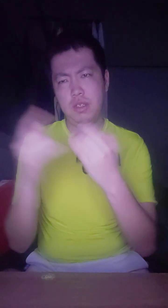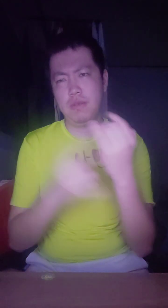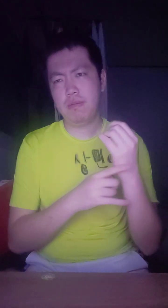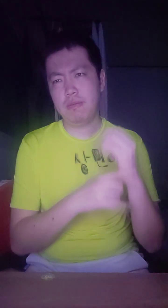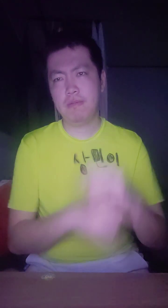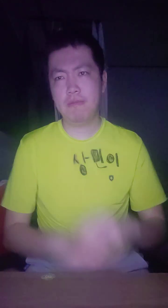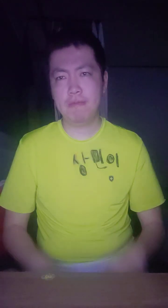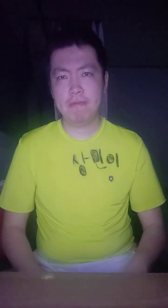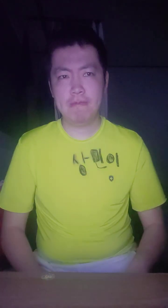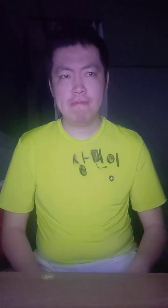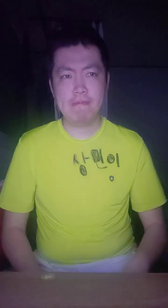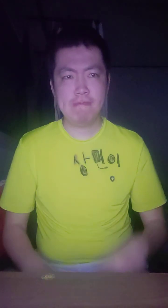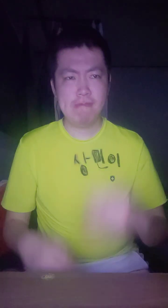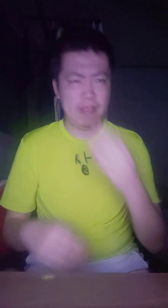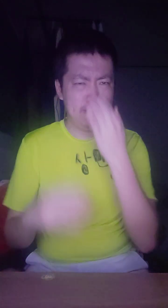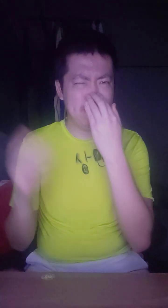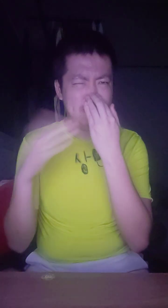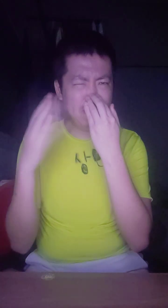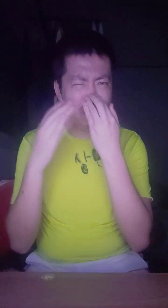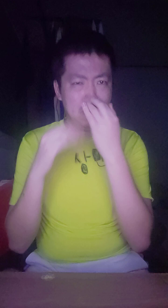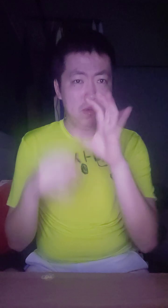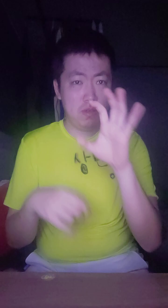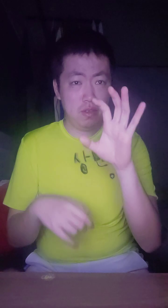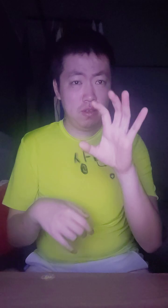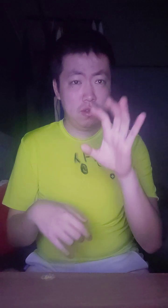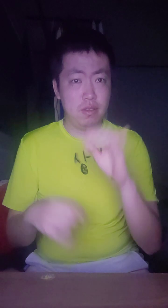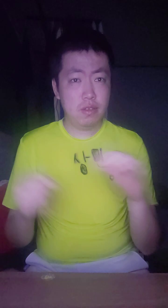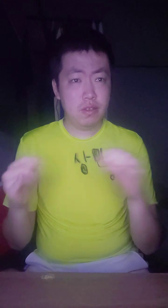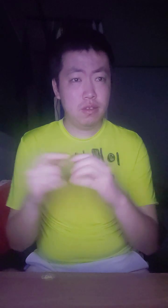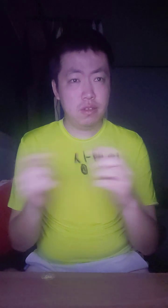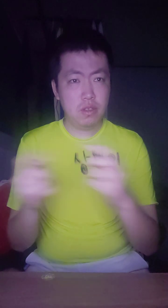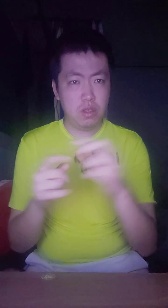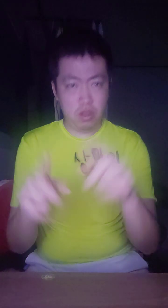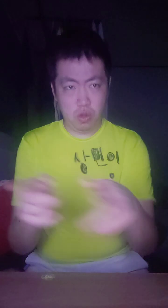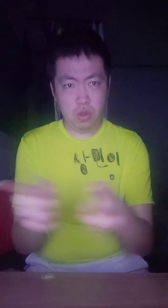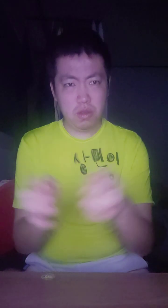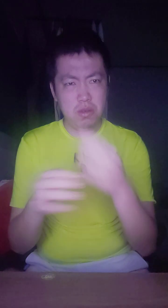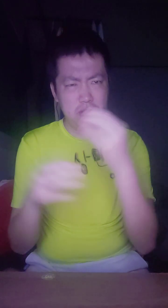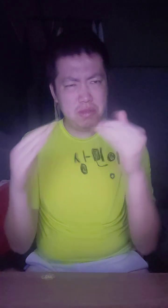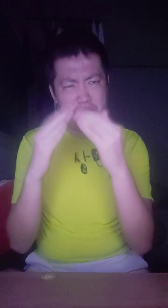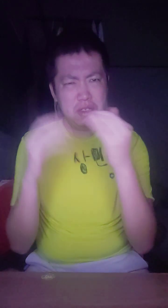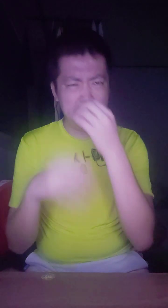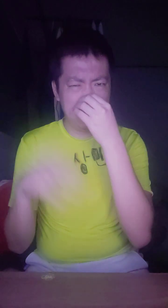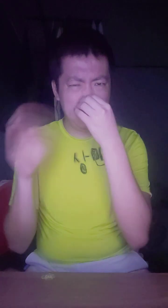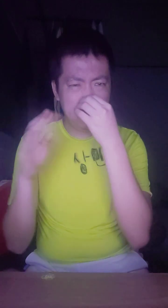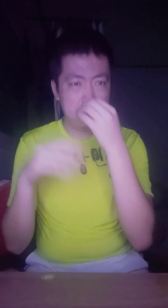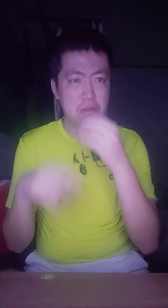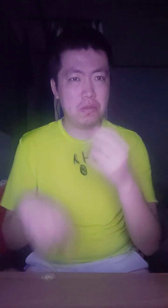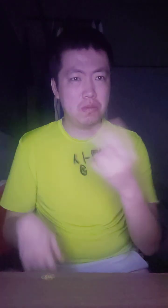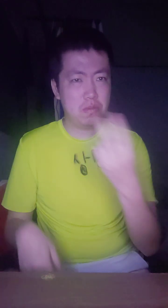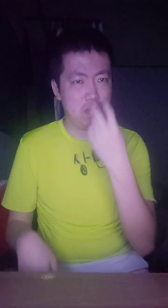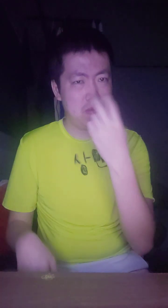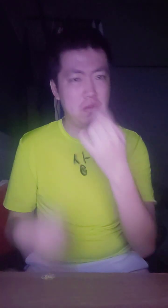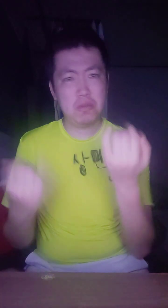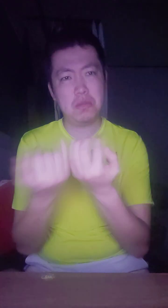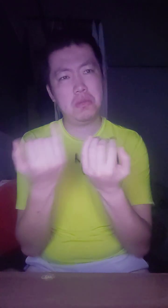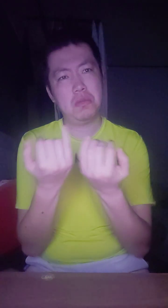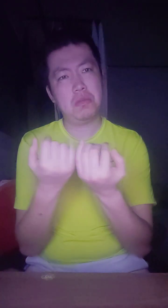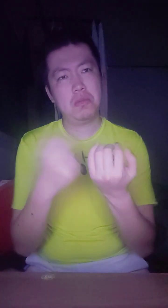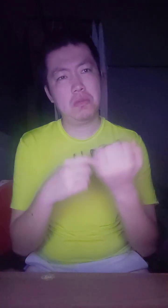합니다. 그 냄새는 오래됐죠. 화장실 있잖아요. 정화조 냄새, 그런 냄새. 냄새가 많이 나니까 어떻게 좀 조치를 좀